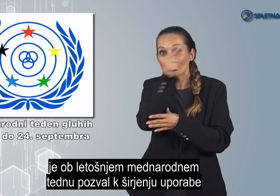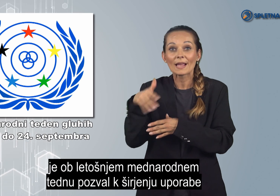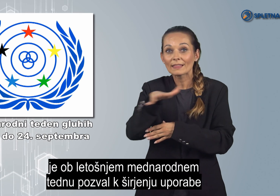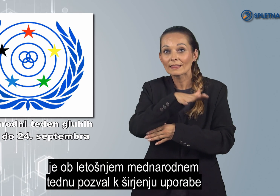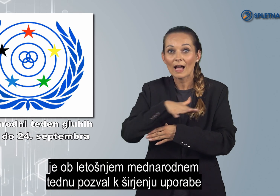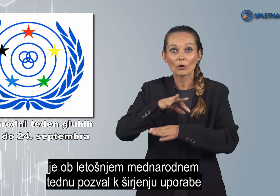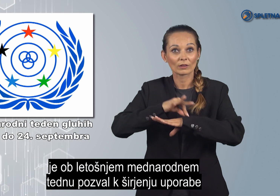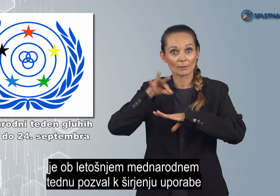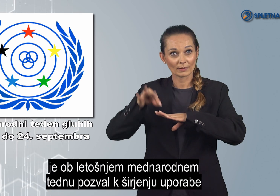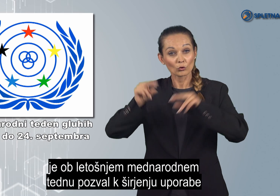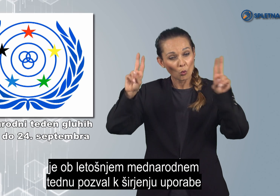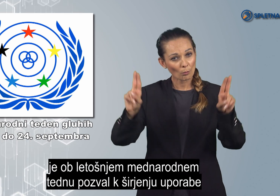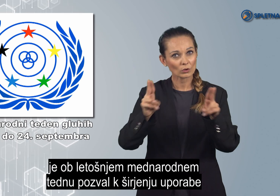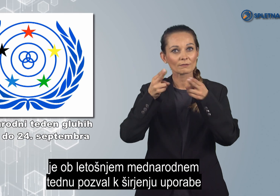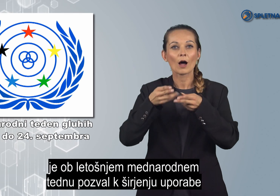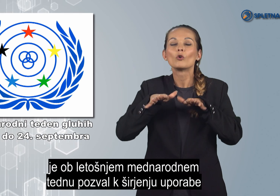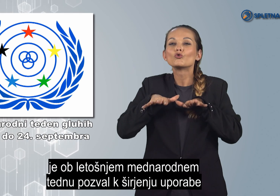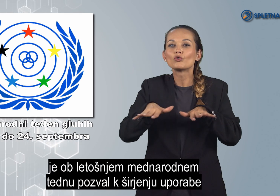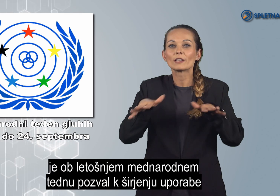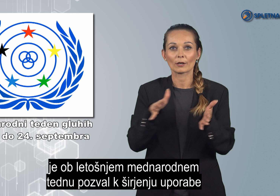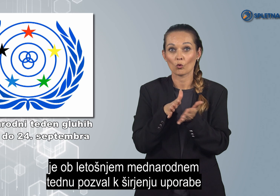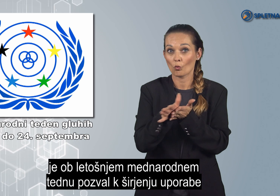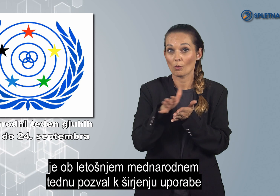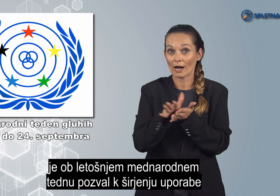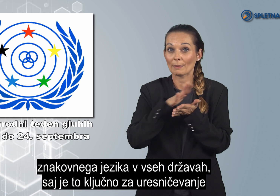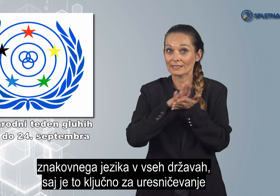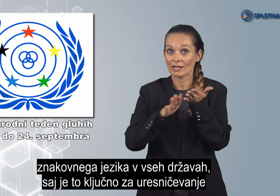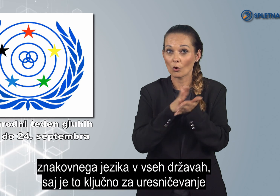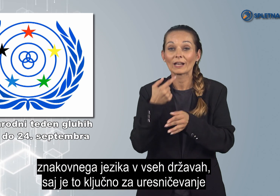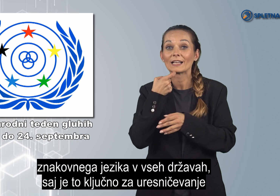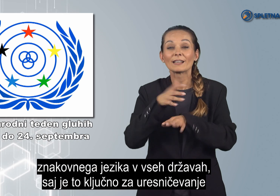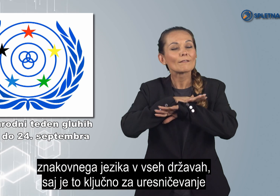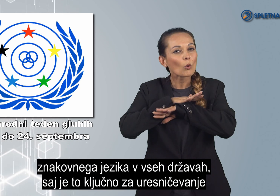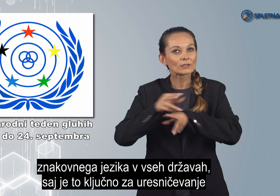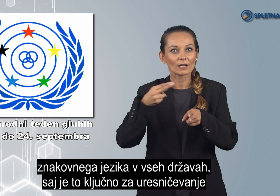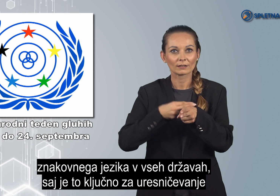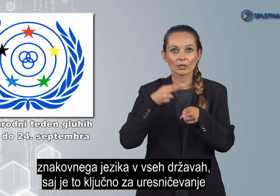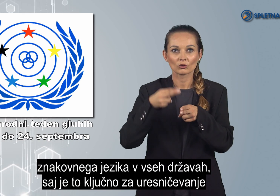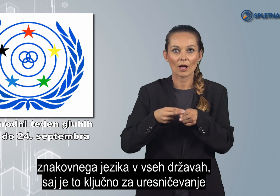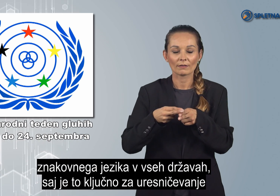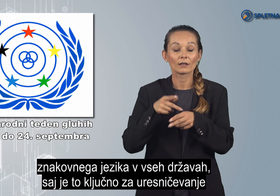vseh državah, saj je to ključno za uresničevanje njihovih človekovih pravic.